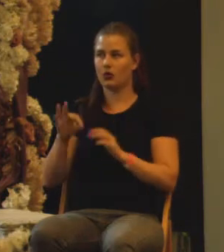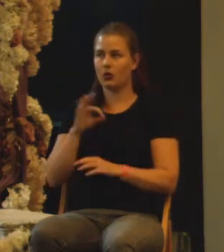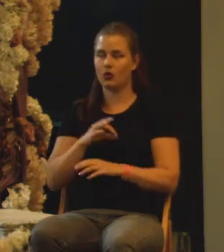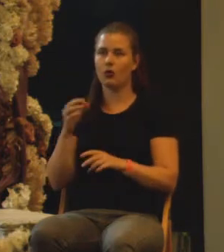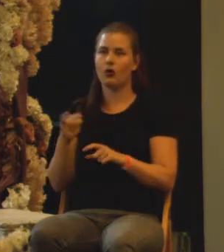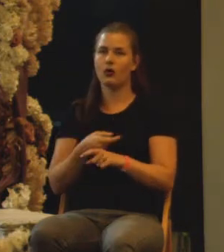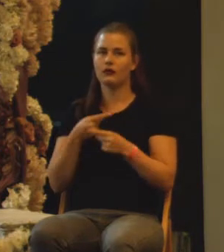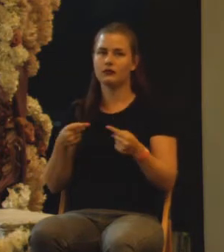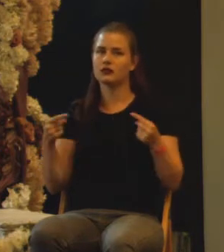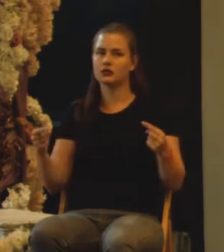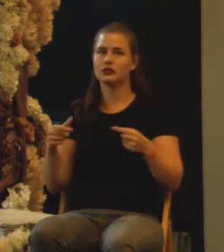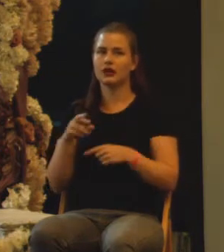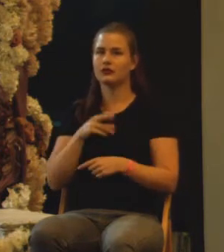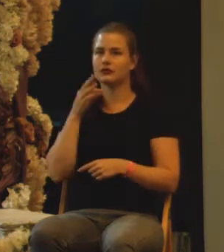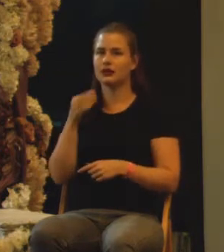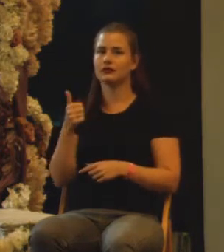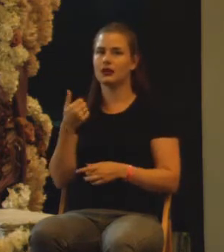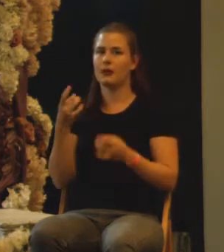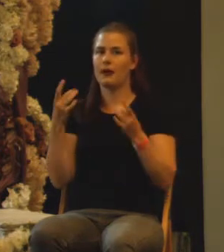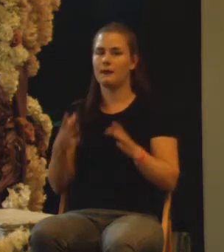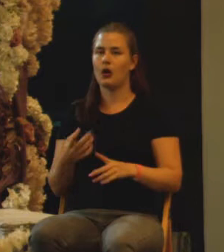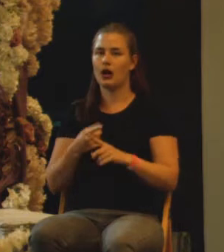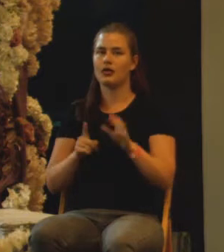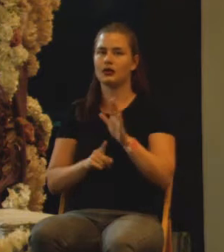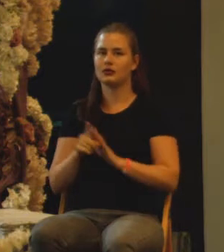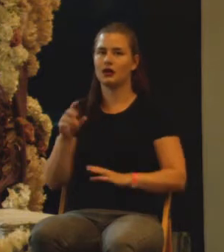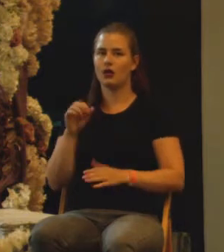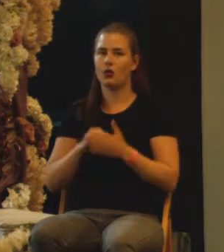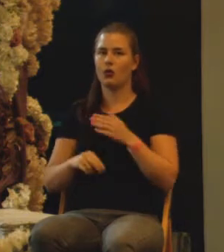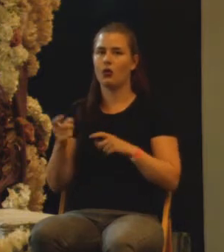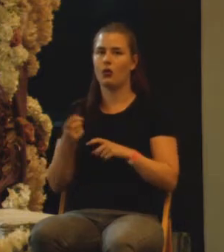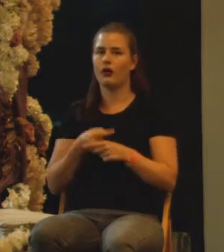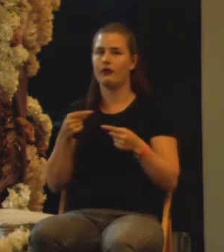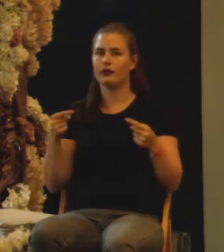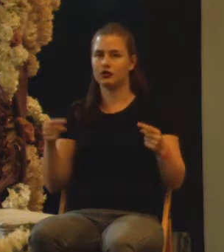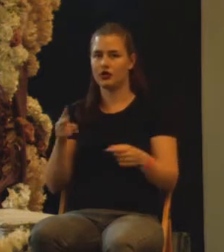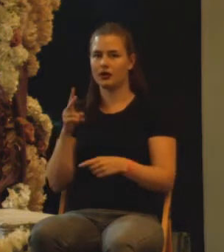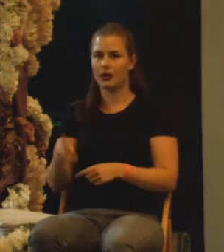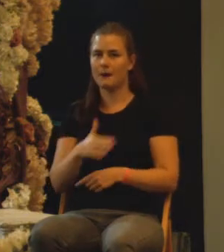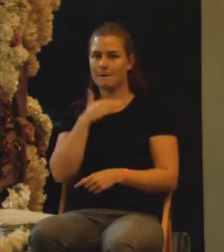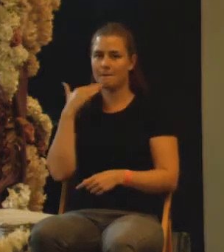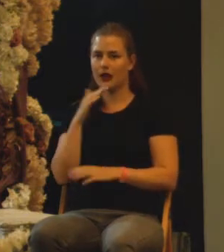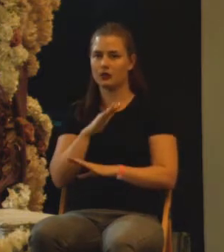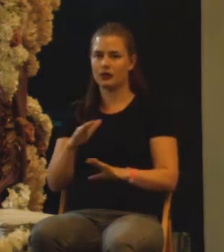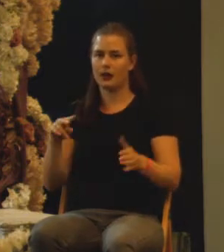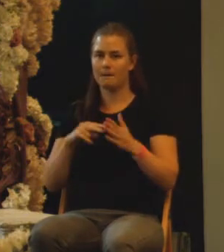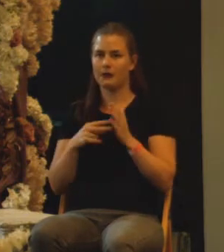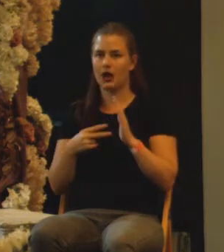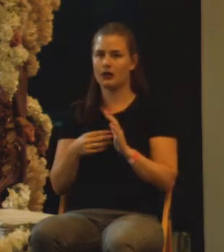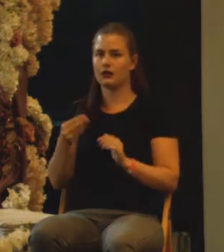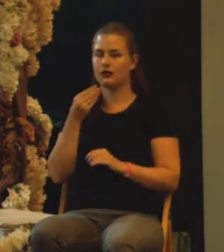Я сказала, что самое простое – это идти от овощей к мясу. То есть не планировать еду,